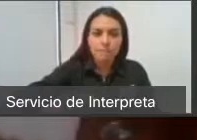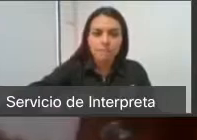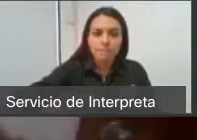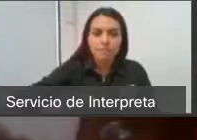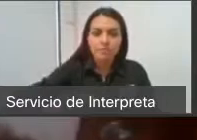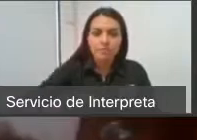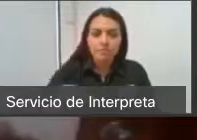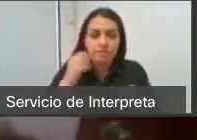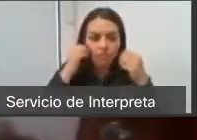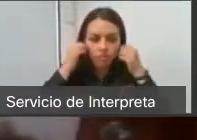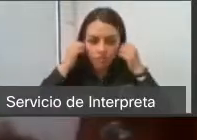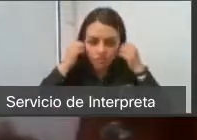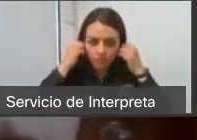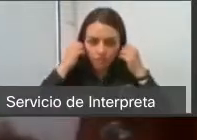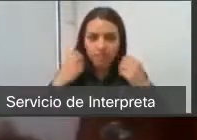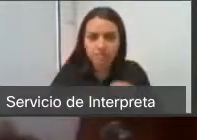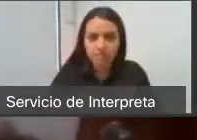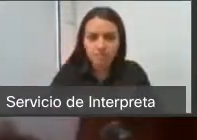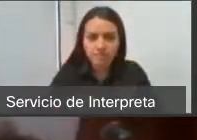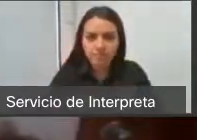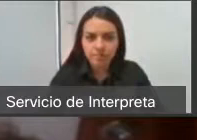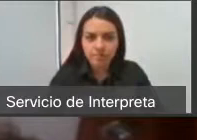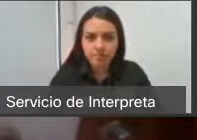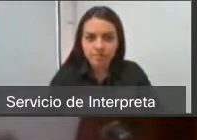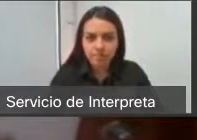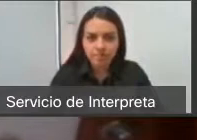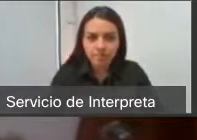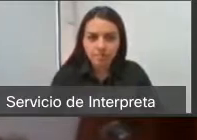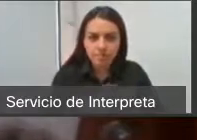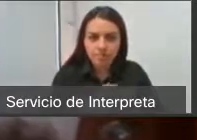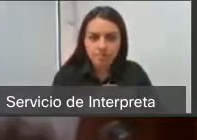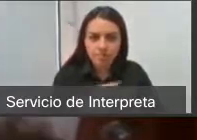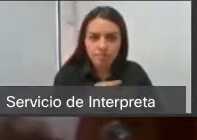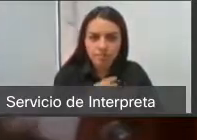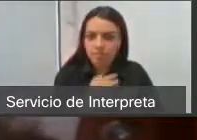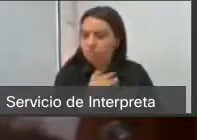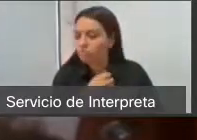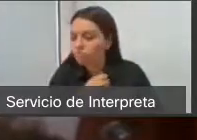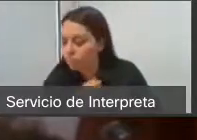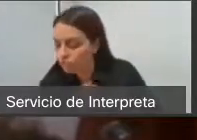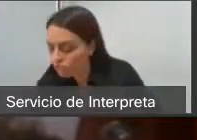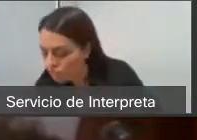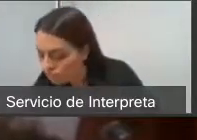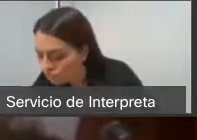Háblame. ¿Se escucha mejor acá? Háblame algo larguito.